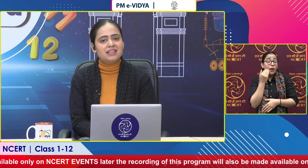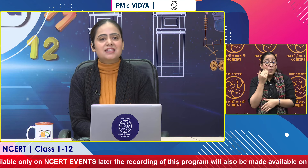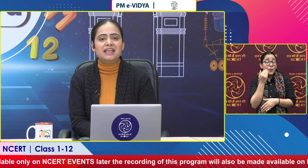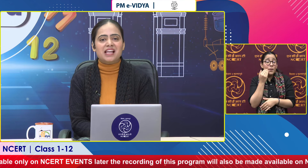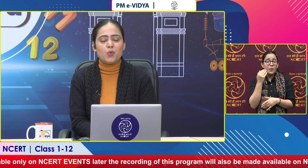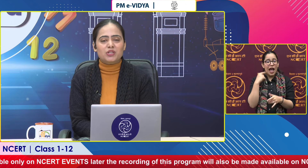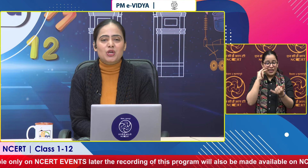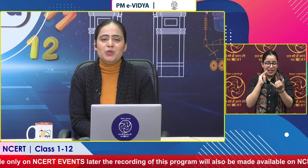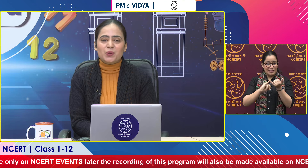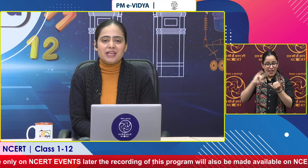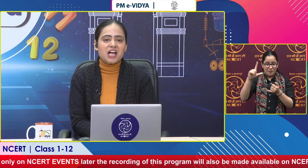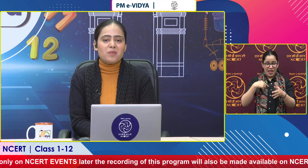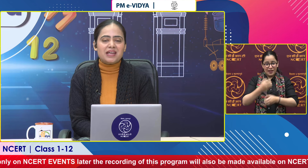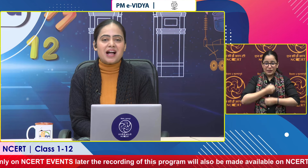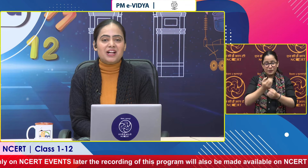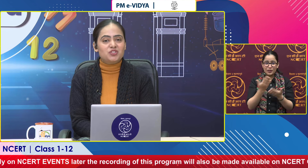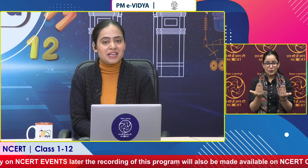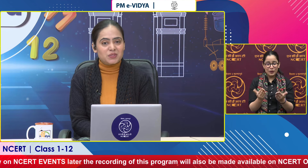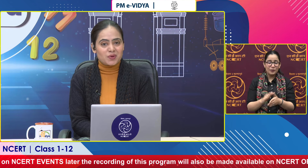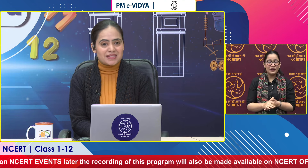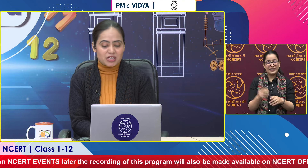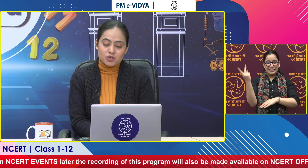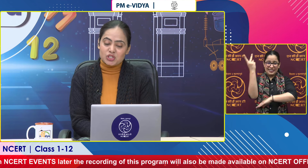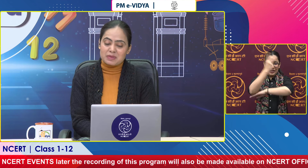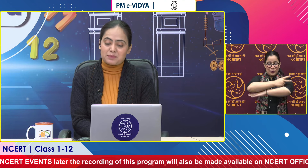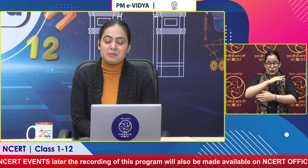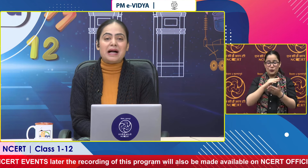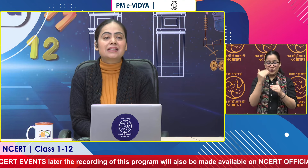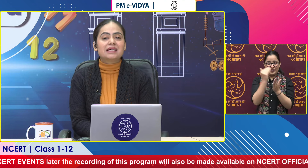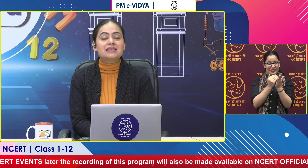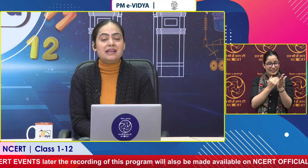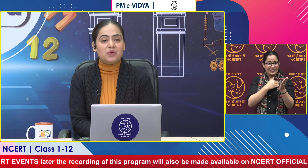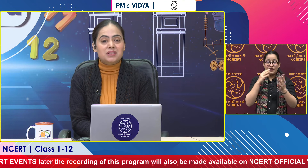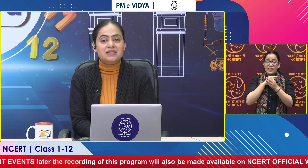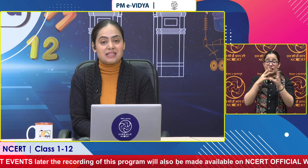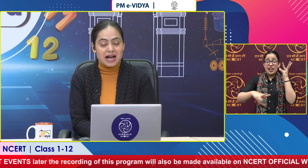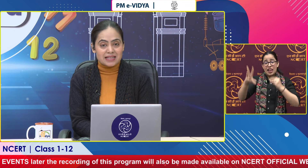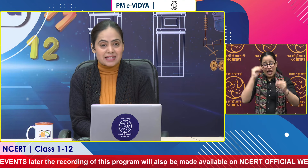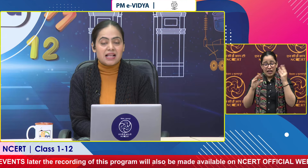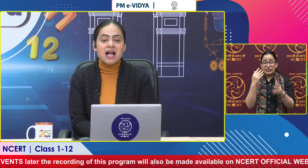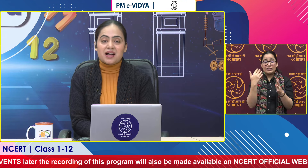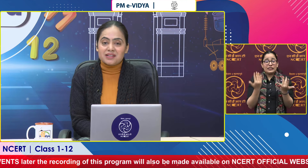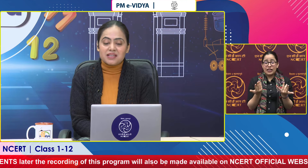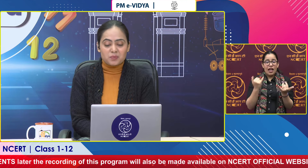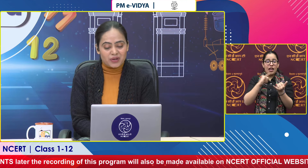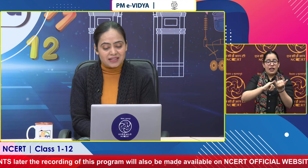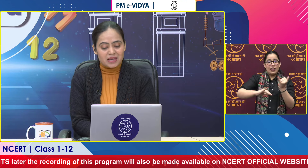इन साइन लैंग्वेज। तो ये था हमारा आज डे 2 का सेशन जिसमें हमने बात करी सराउंडिंग्स इन ISL अंडर द अम्ब्रेला थीम